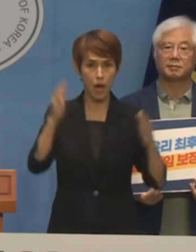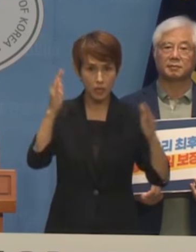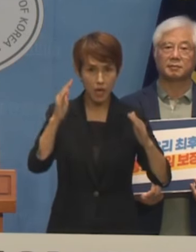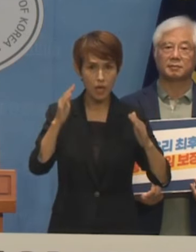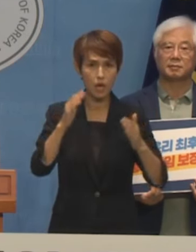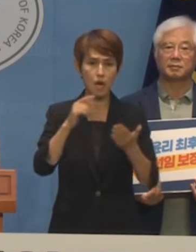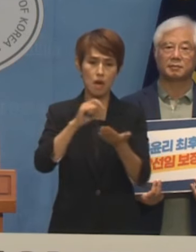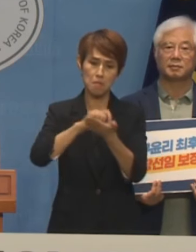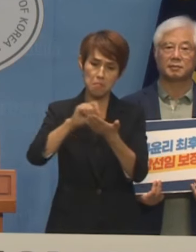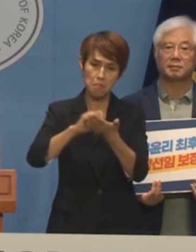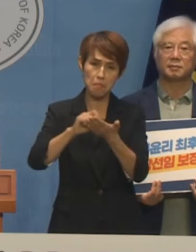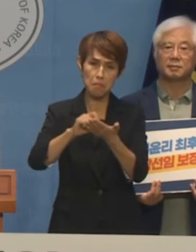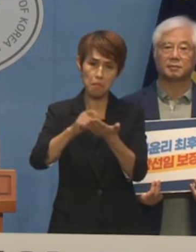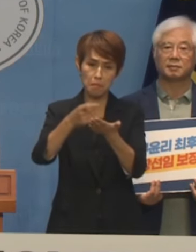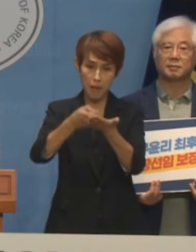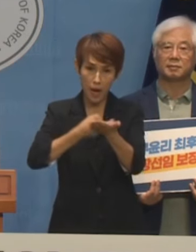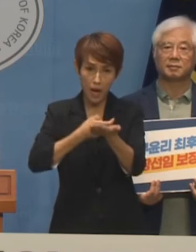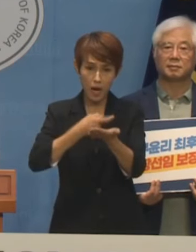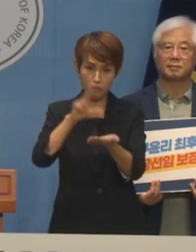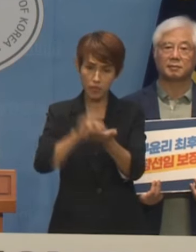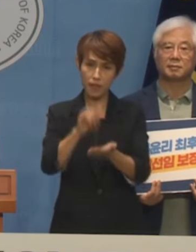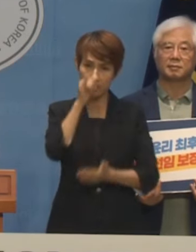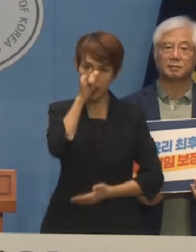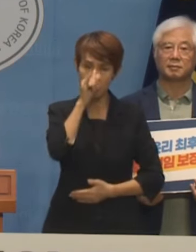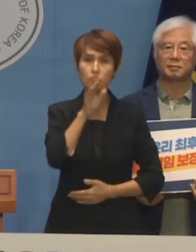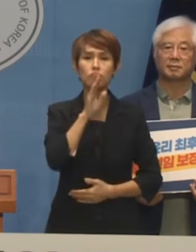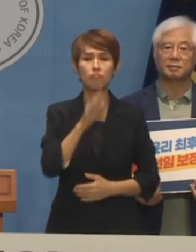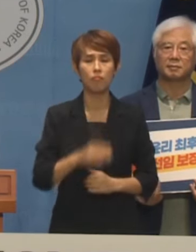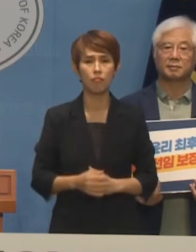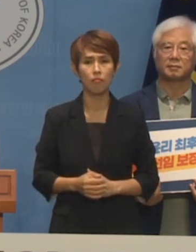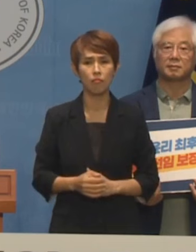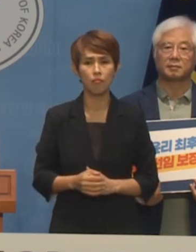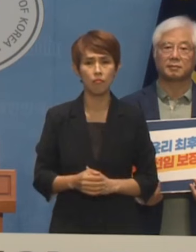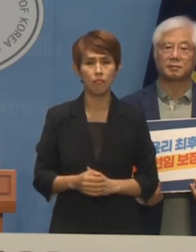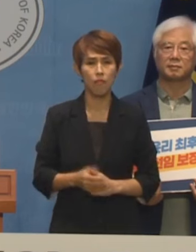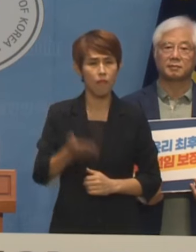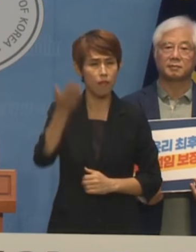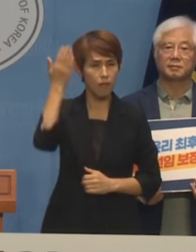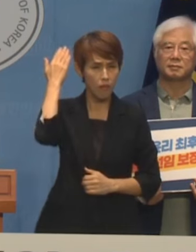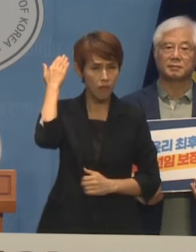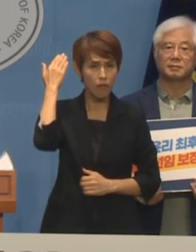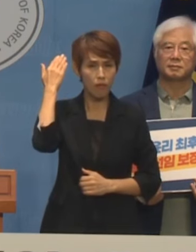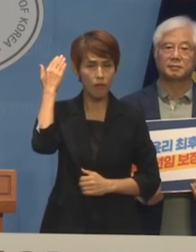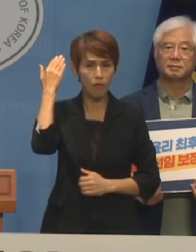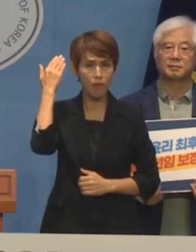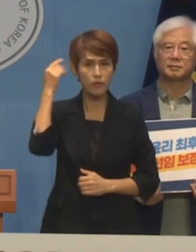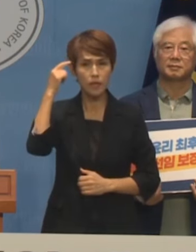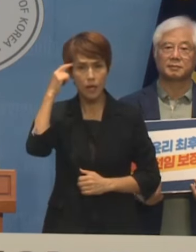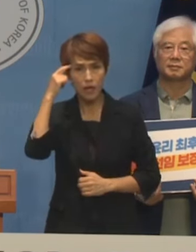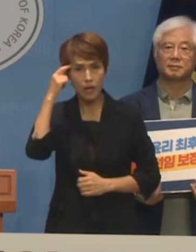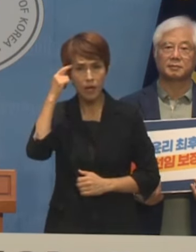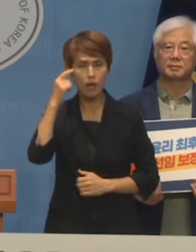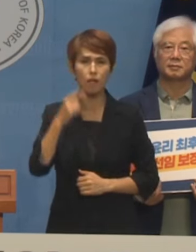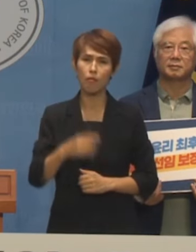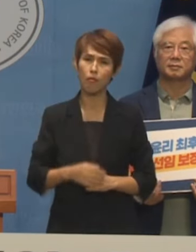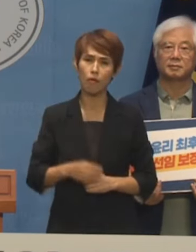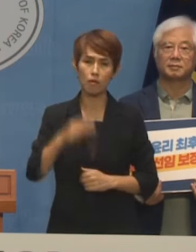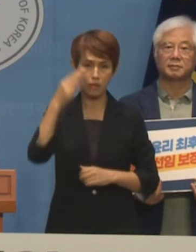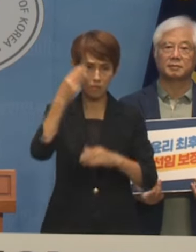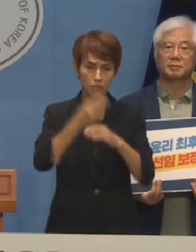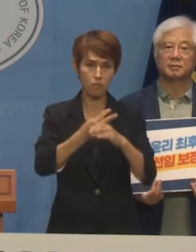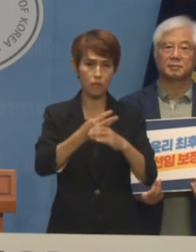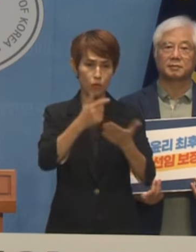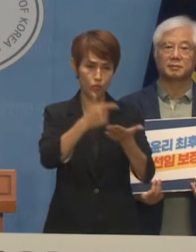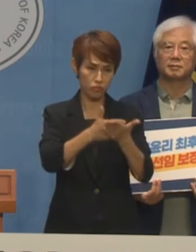리포터 표절하는 것도 문제 삼는 시대입니다. 그 시기로 돌아가서 해석하더라도 이미 심각한 표절이